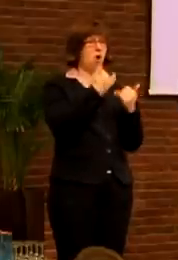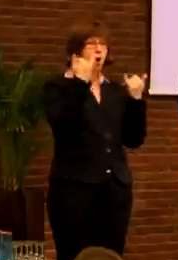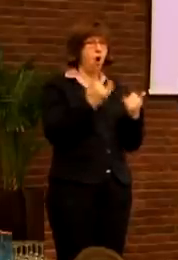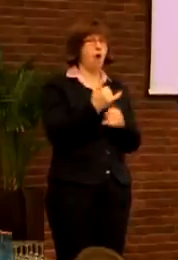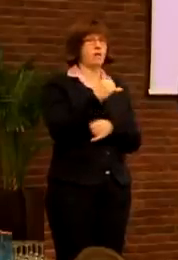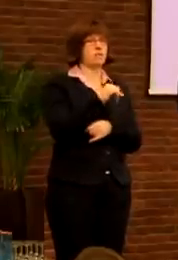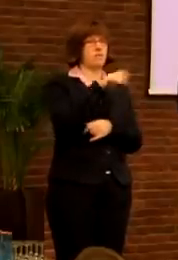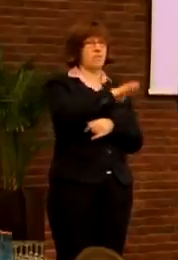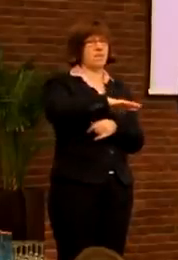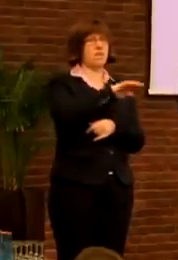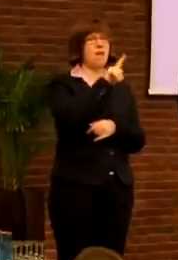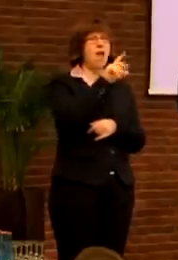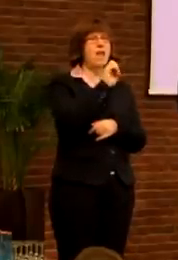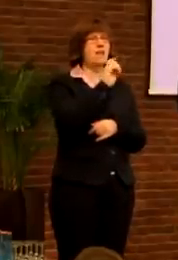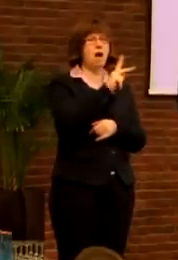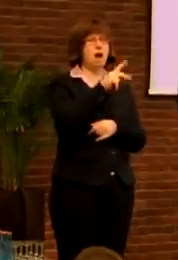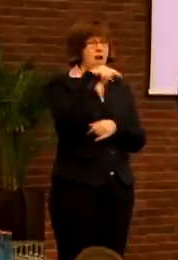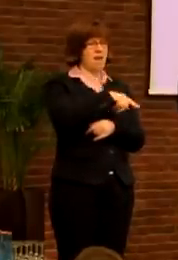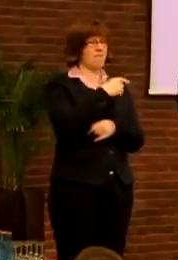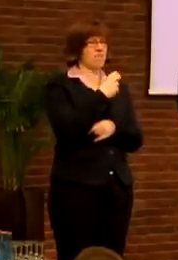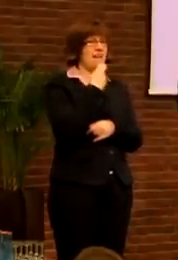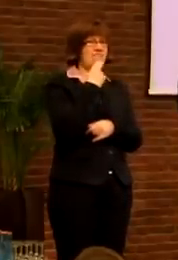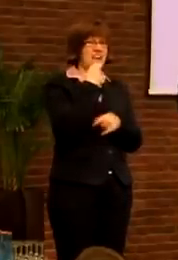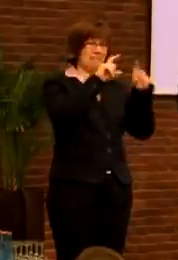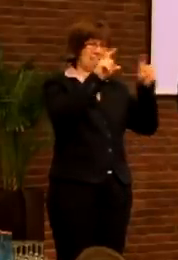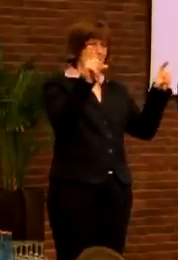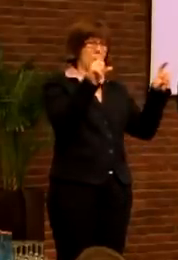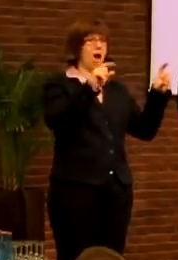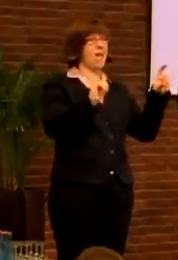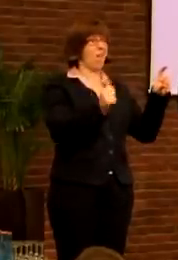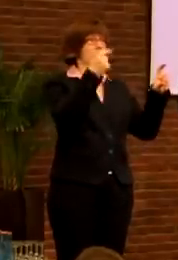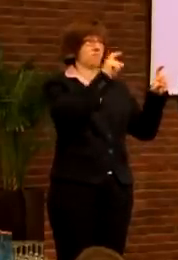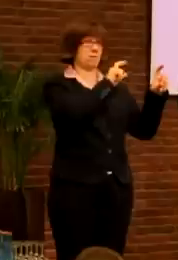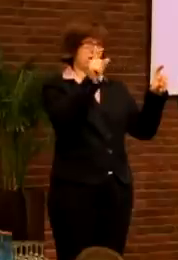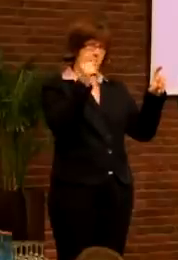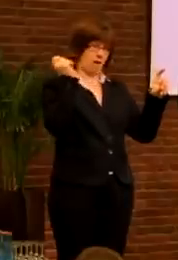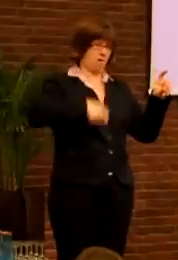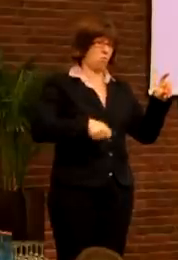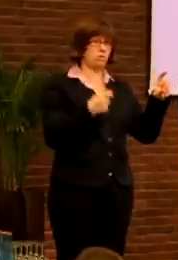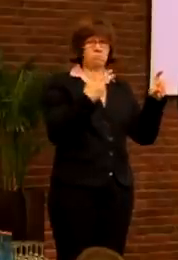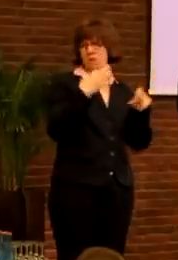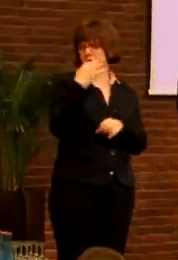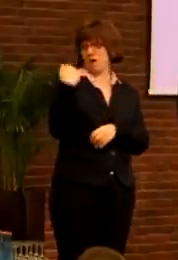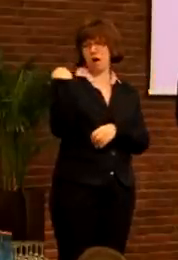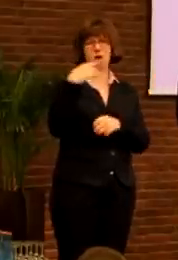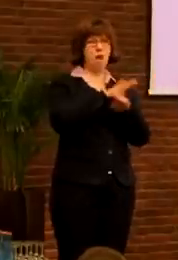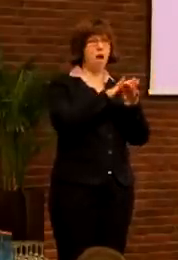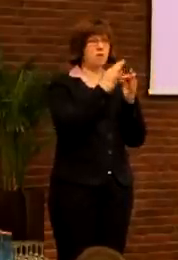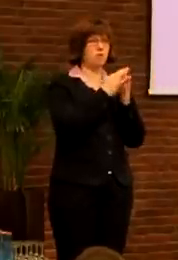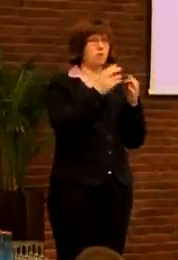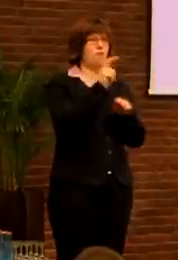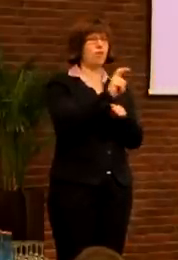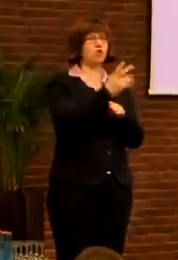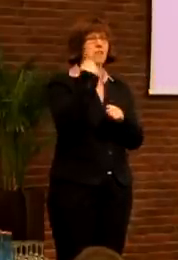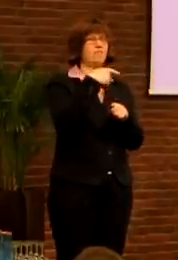LDK, die heutige LDK zum Thema Energie, ist, wenn man so will, ein erster Aufschlag. Vor einigen Tagen habt ihr vom Landesvorstand einen Brief